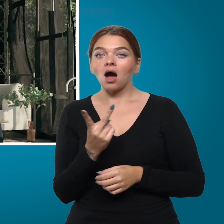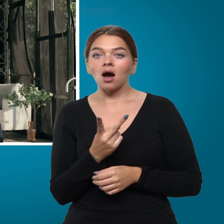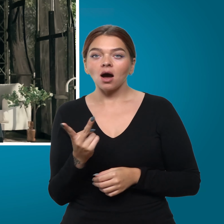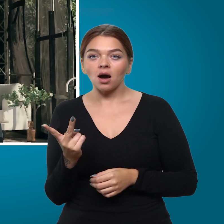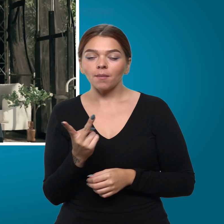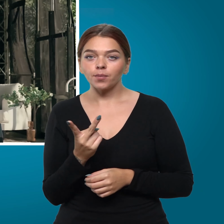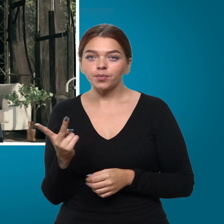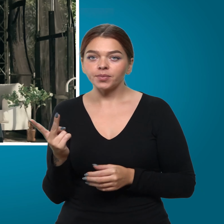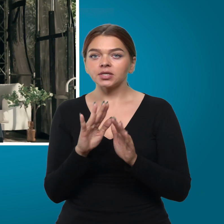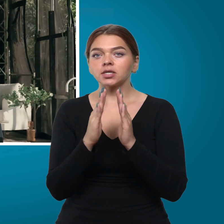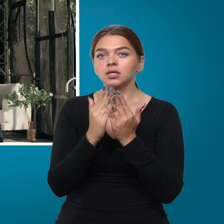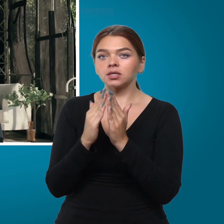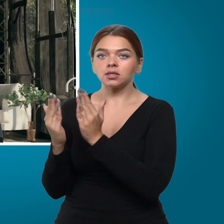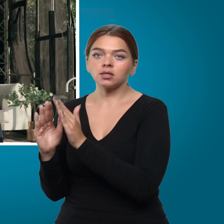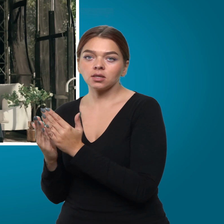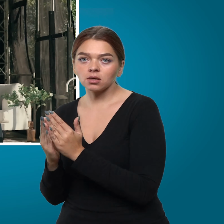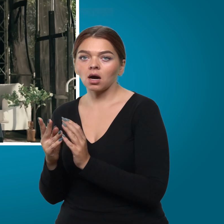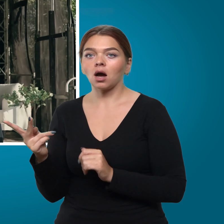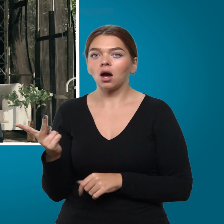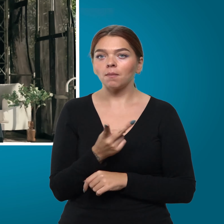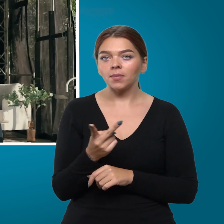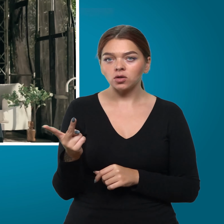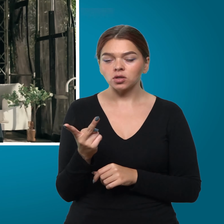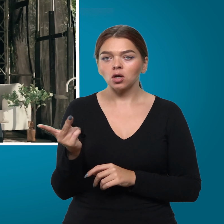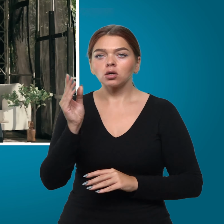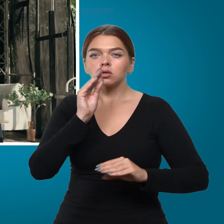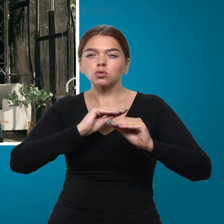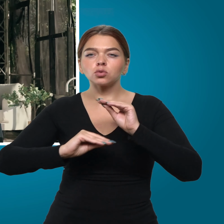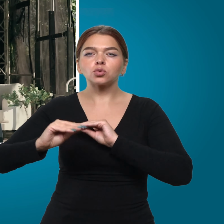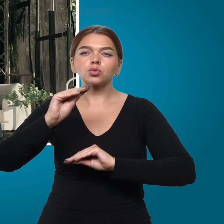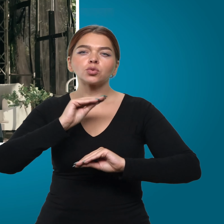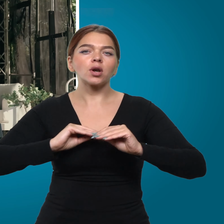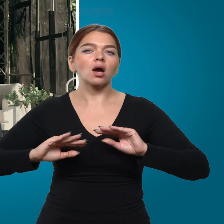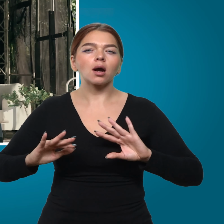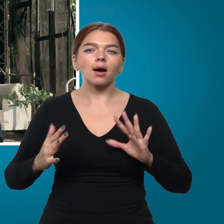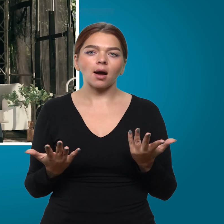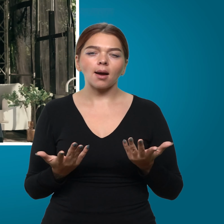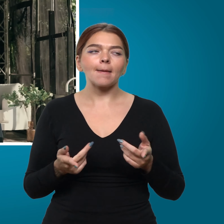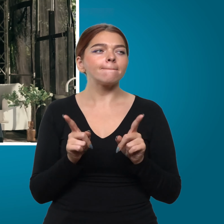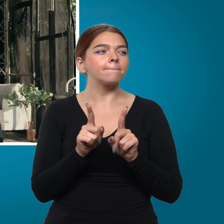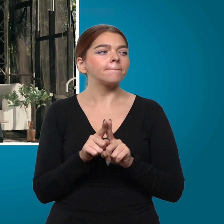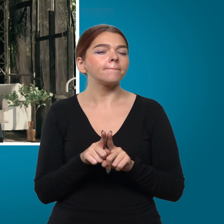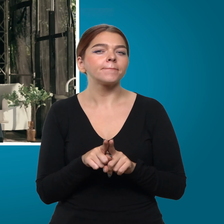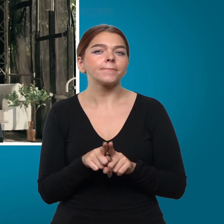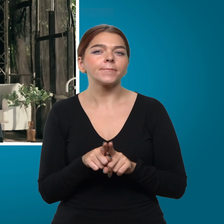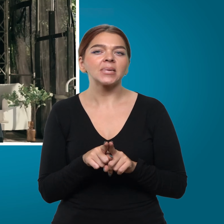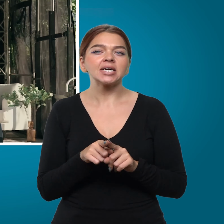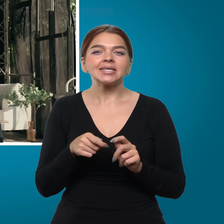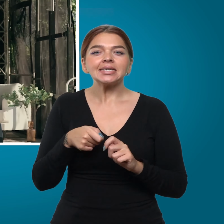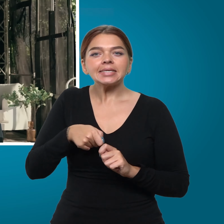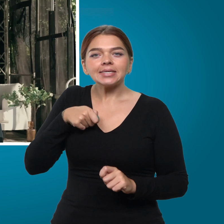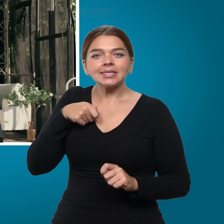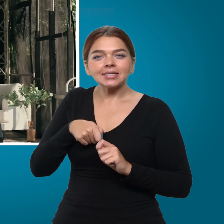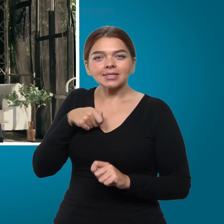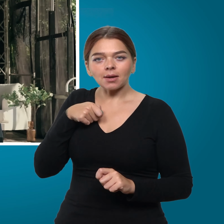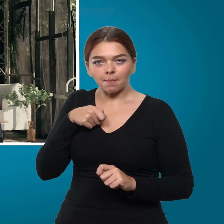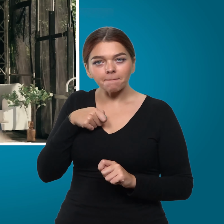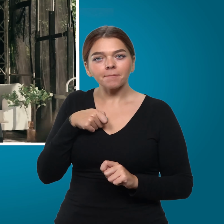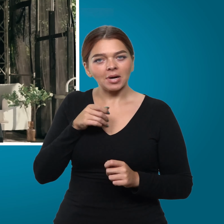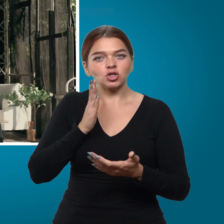mane bibliotekoje visos Jesaičio knygos paimtus. Supratau. Čia didžiulis ir labai gražus komplimentas,